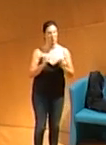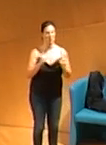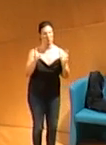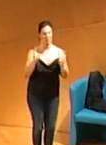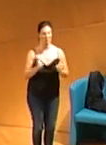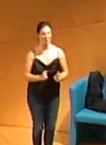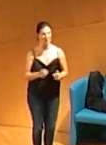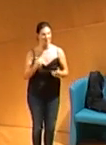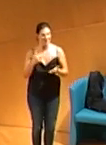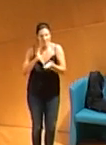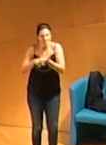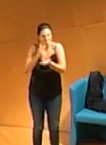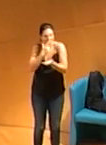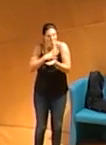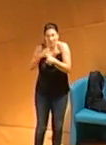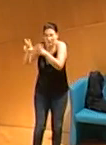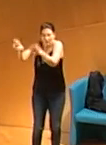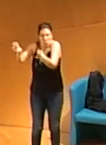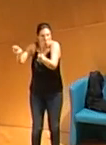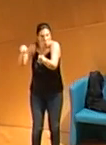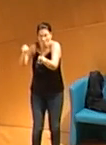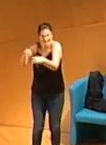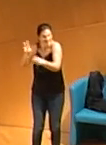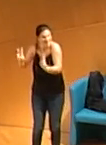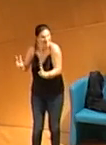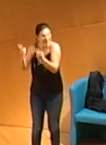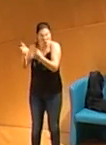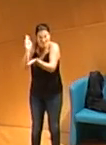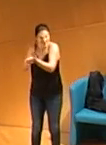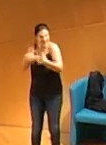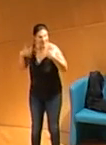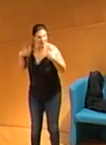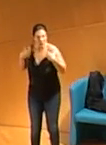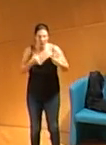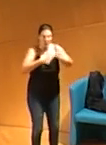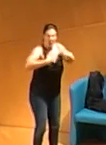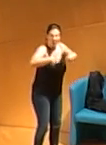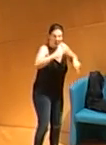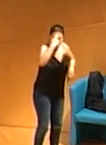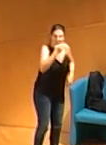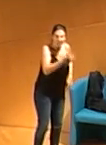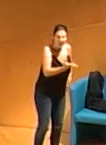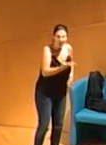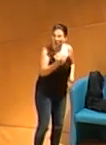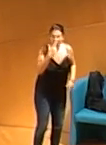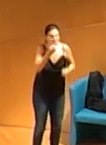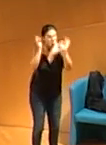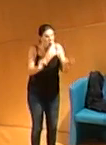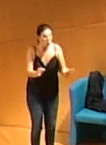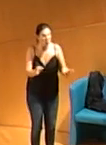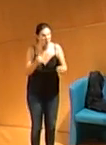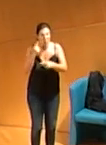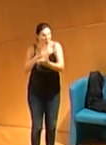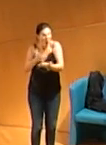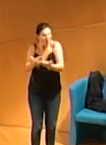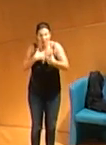des spécialistes. Je voulais dire, regardez, nous les parents, on pense comme eux. Ça veut dire que nous les parents, on pense juste. On pense juste de ce qu'on dit de